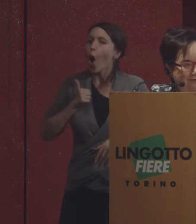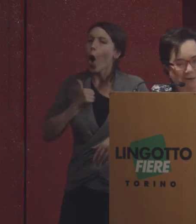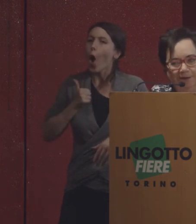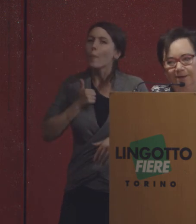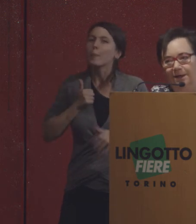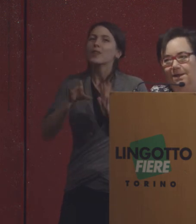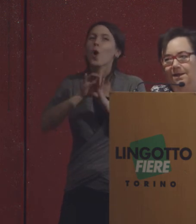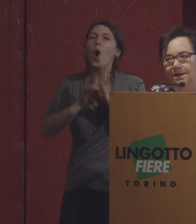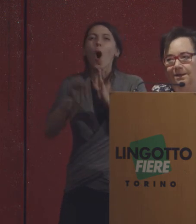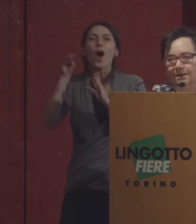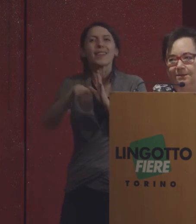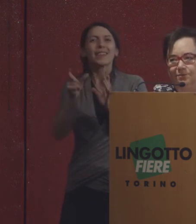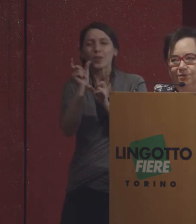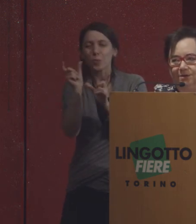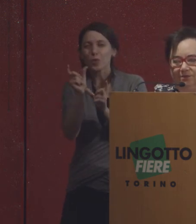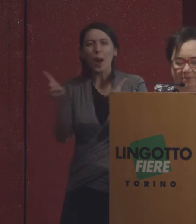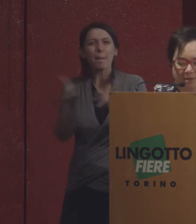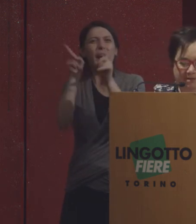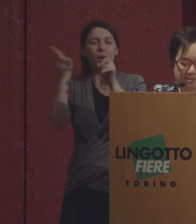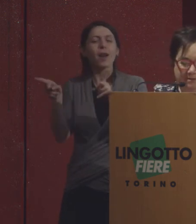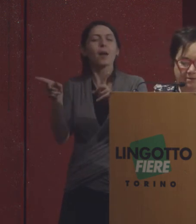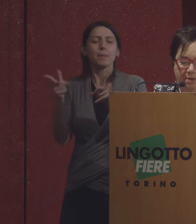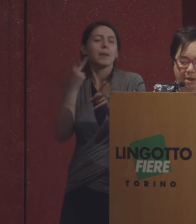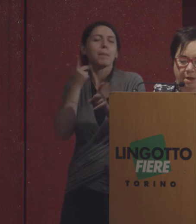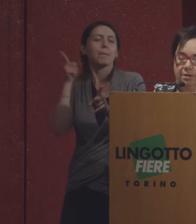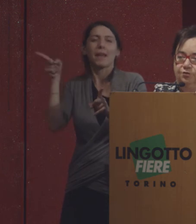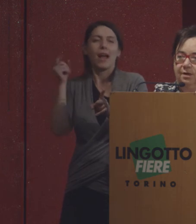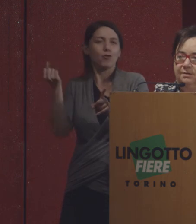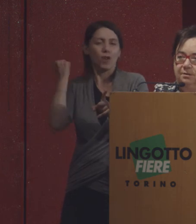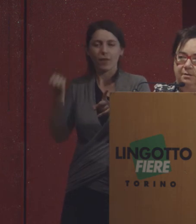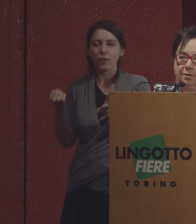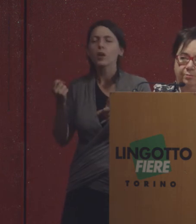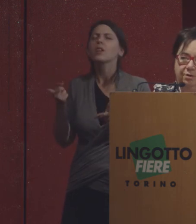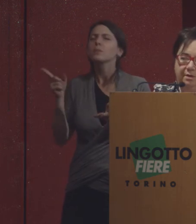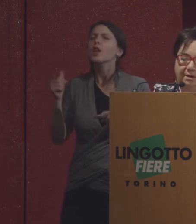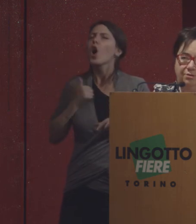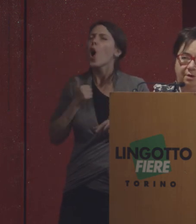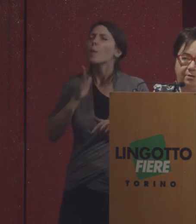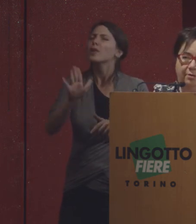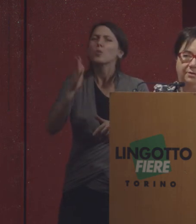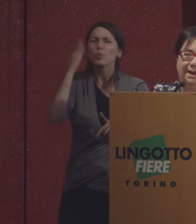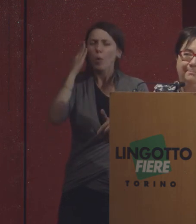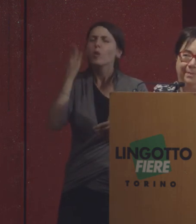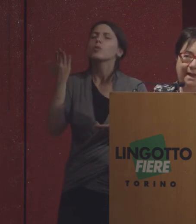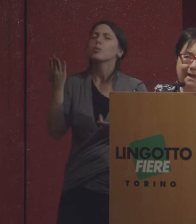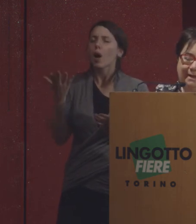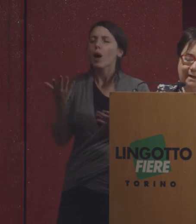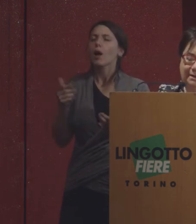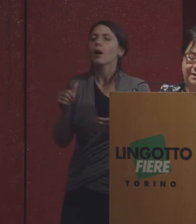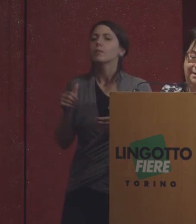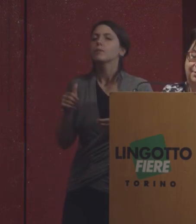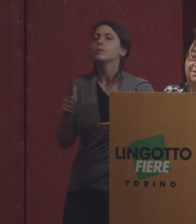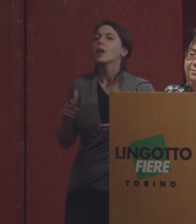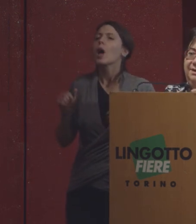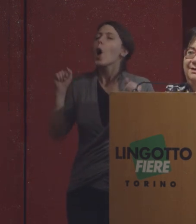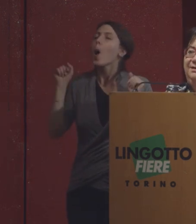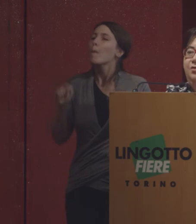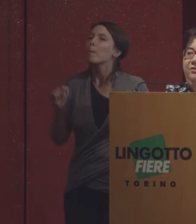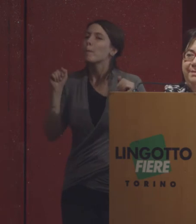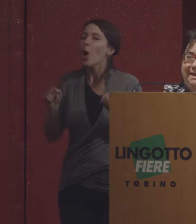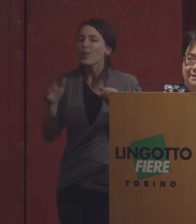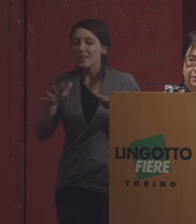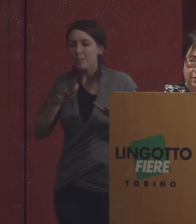Costituzione, su cui si soffermava spesso, cioè il compito della scuola è quello di ampliare le possibilità